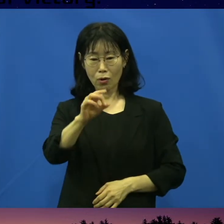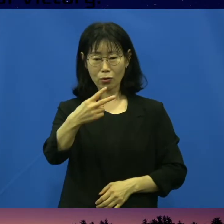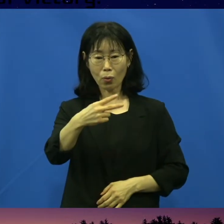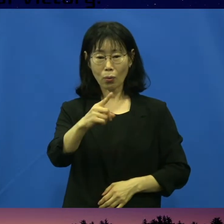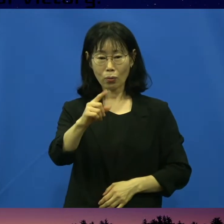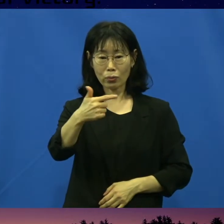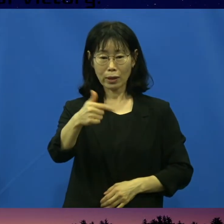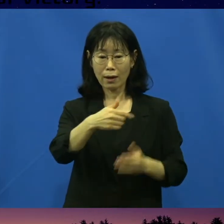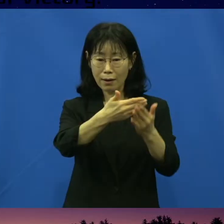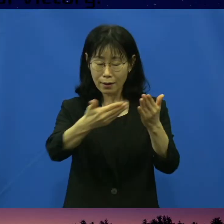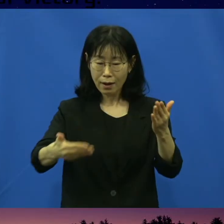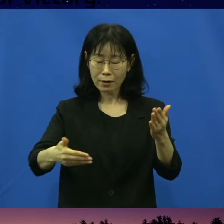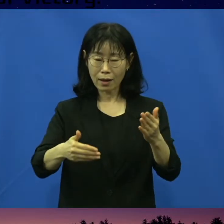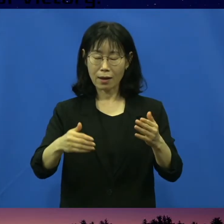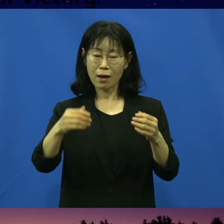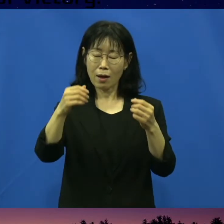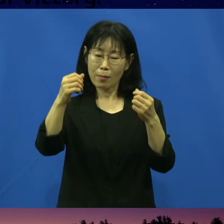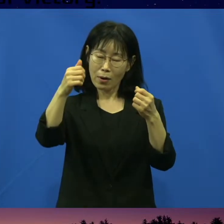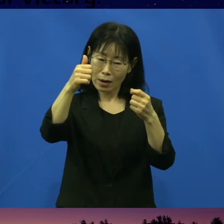뭐가 어렵나.